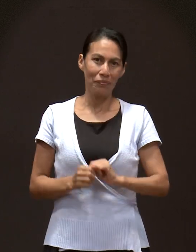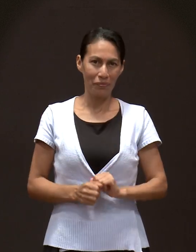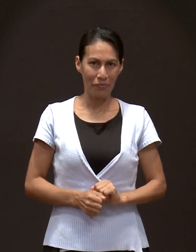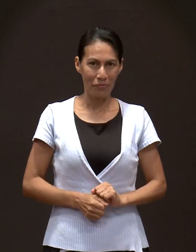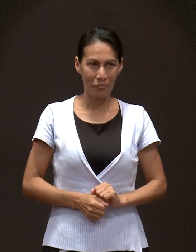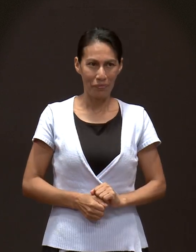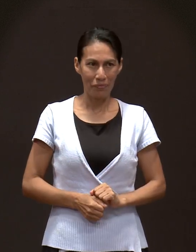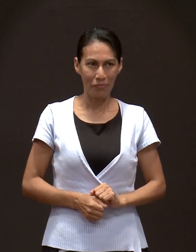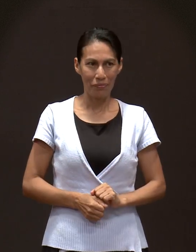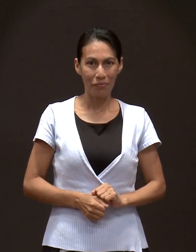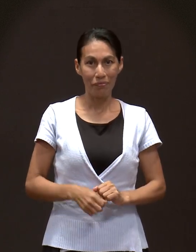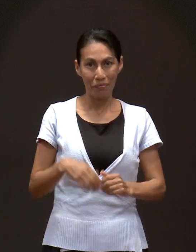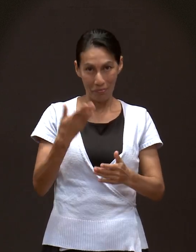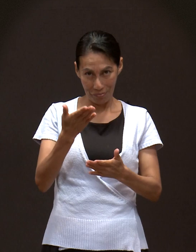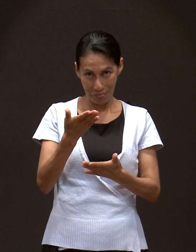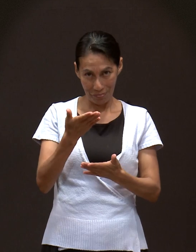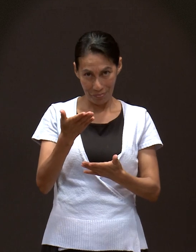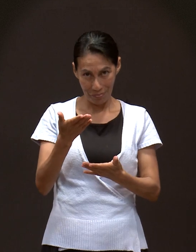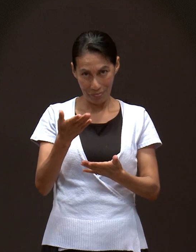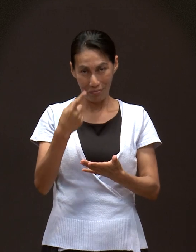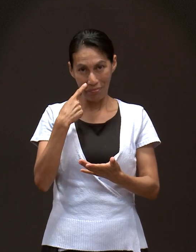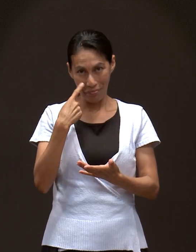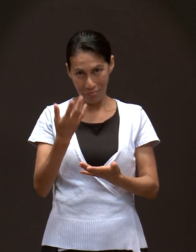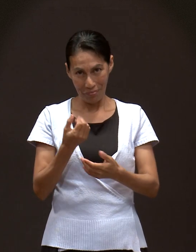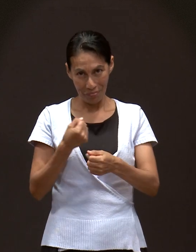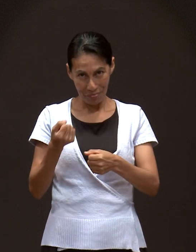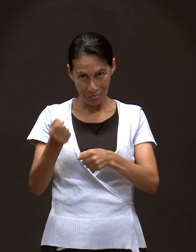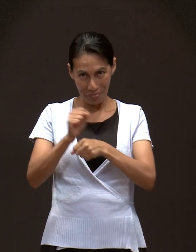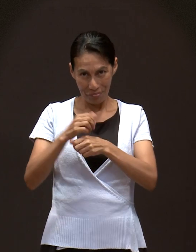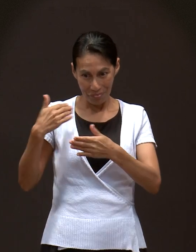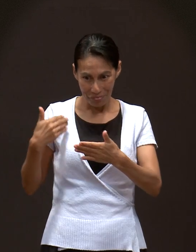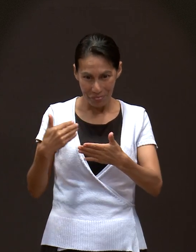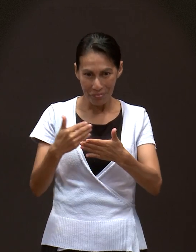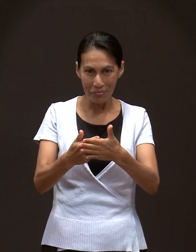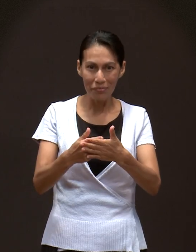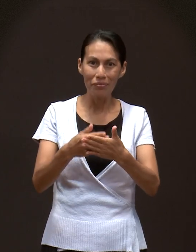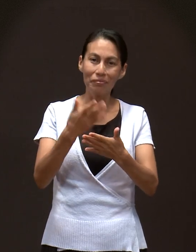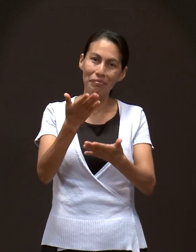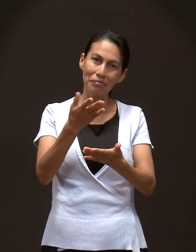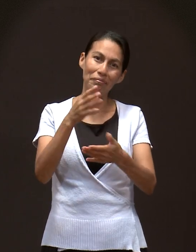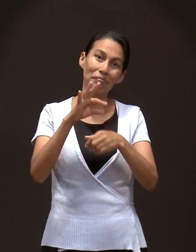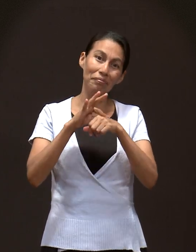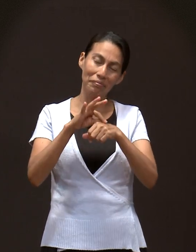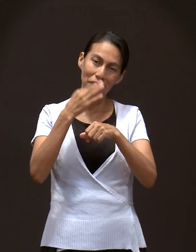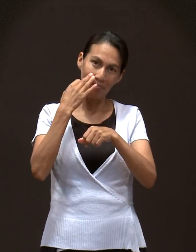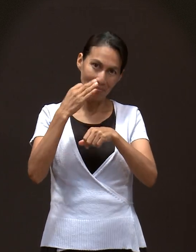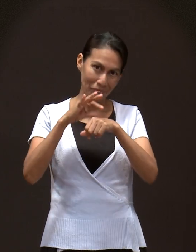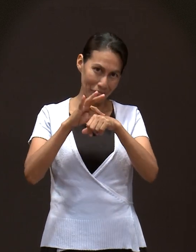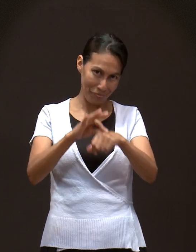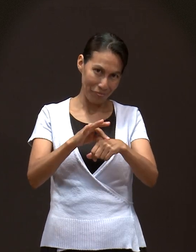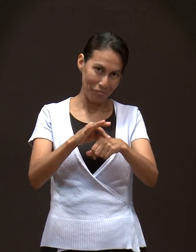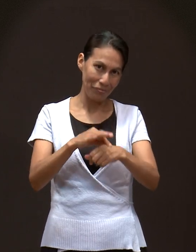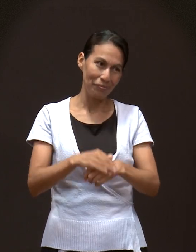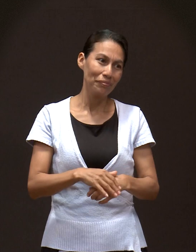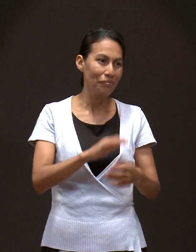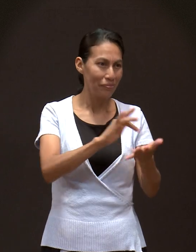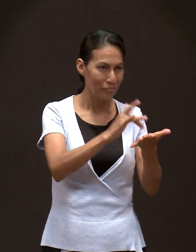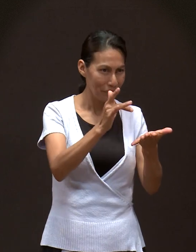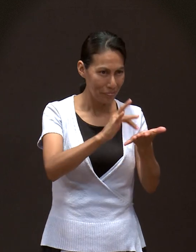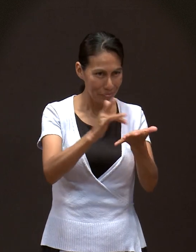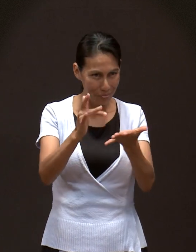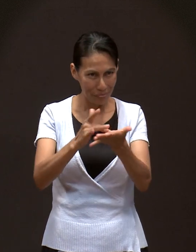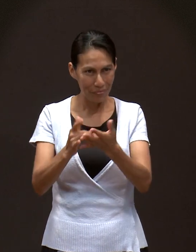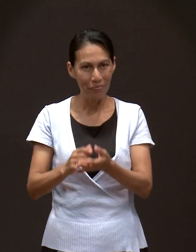en Él. Amén. Vamos a aplicarlo esta semana y ver los resultados. Amén. Gloria a Dios. Gracias chicos,